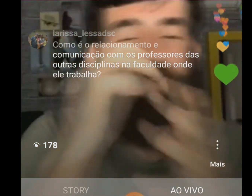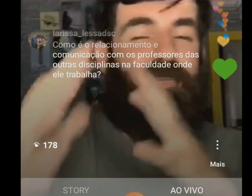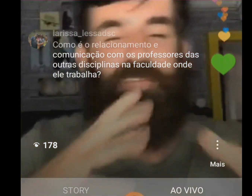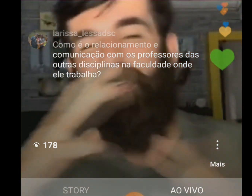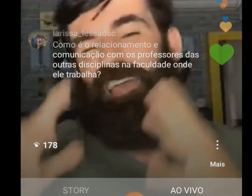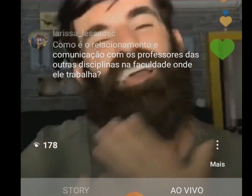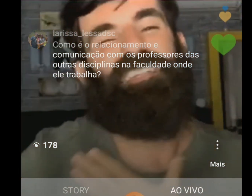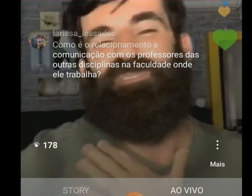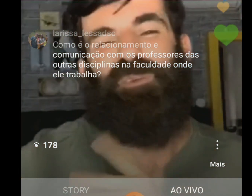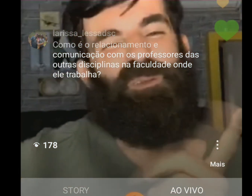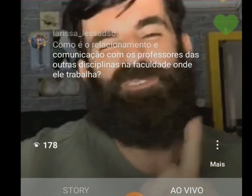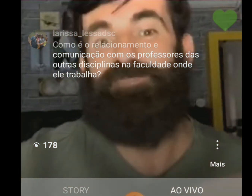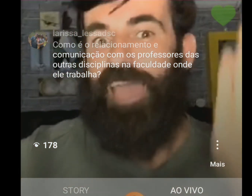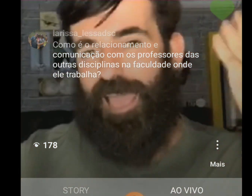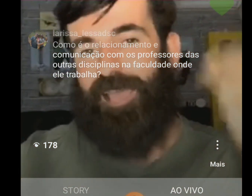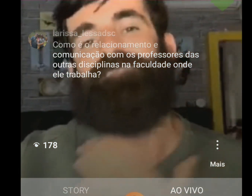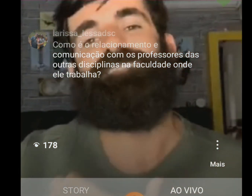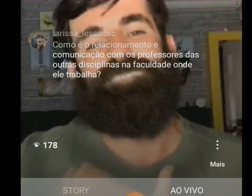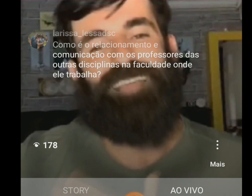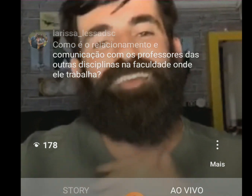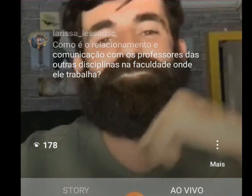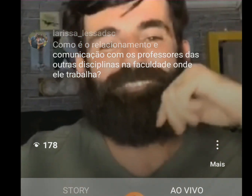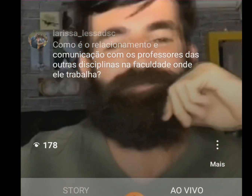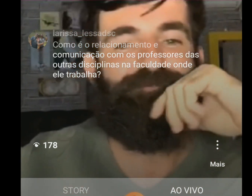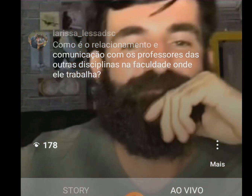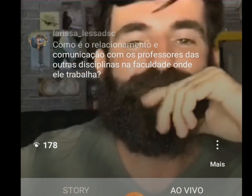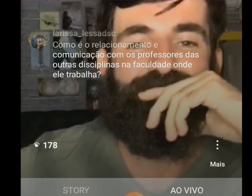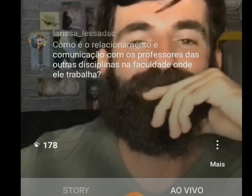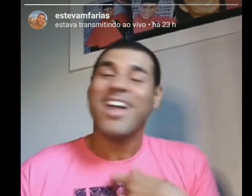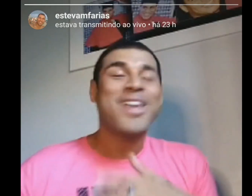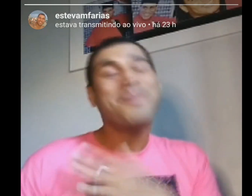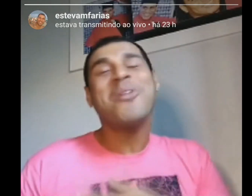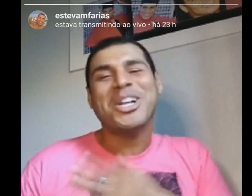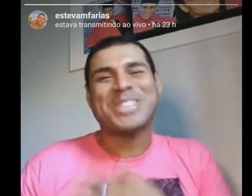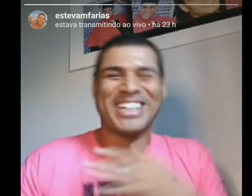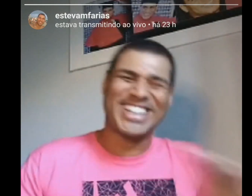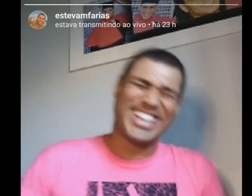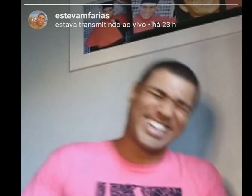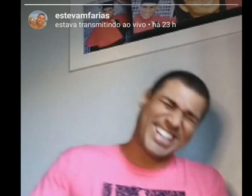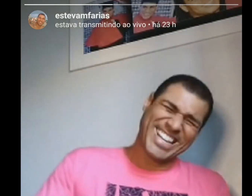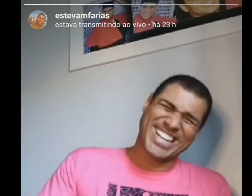gosto. Antes eu gostava. Eu gosto.